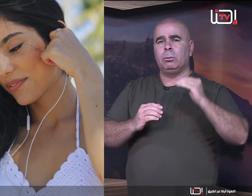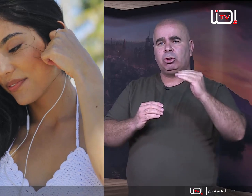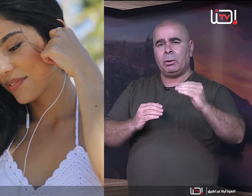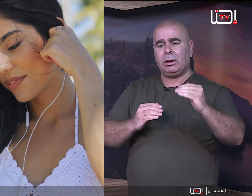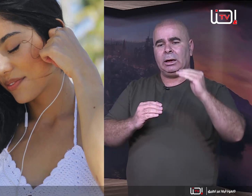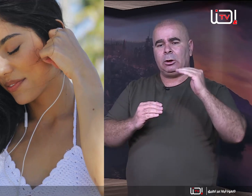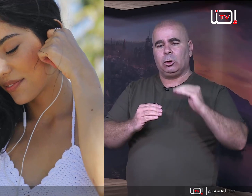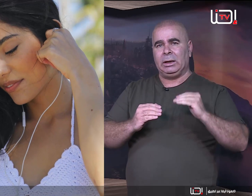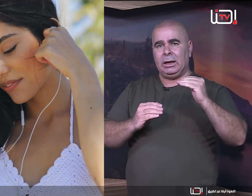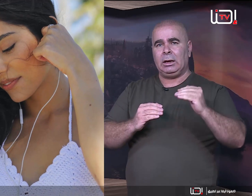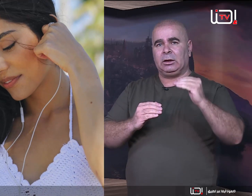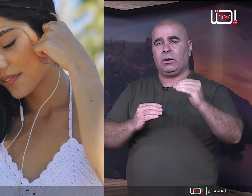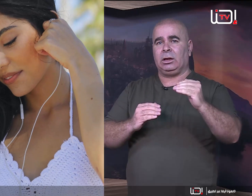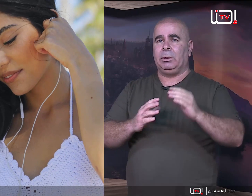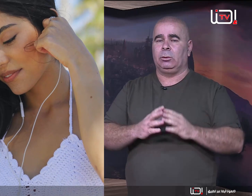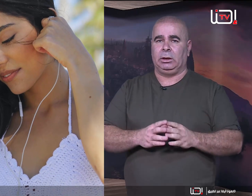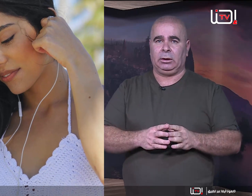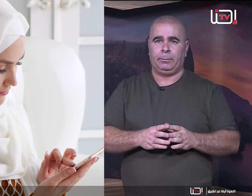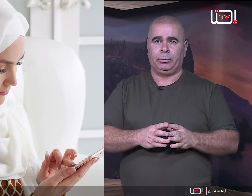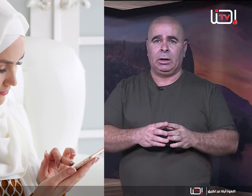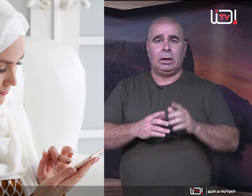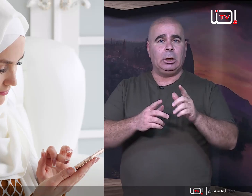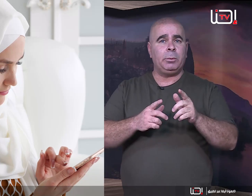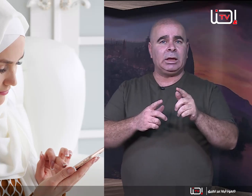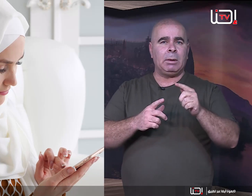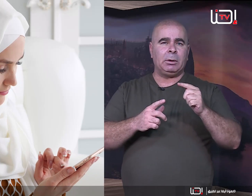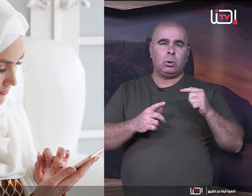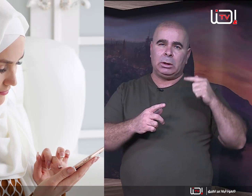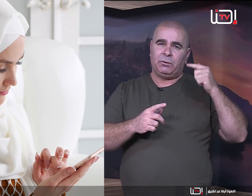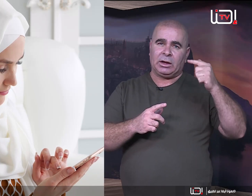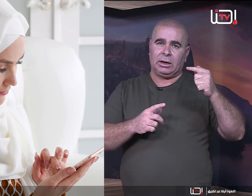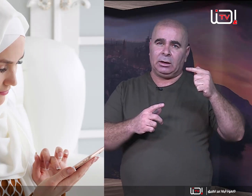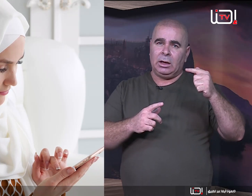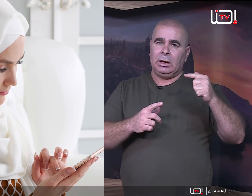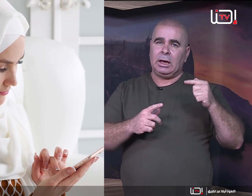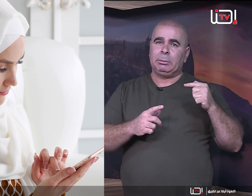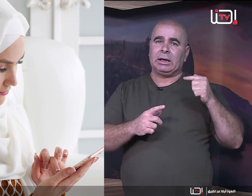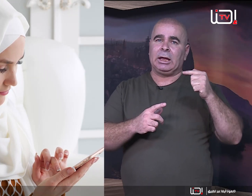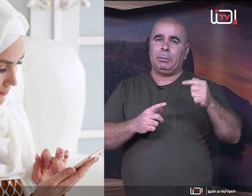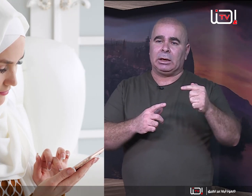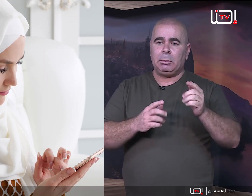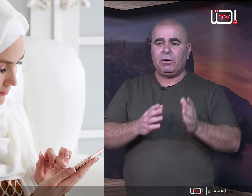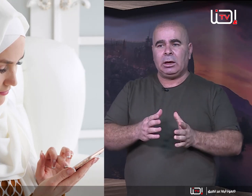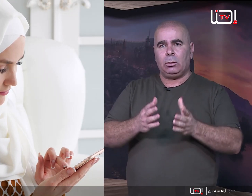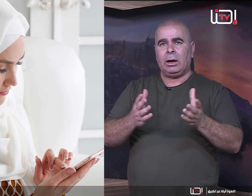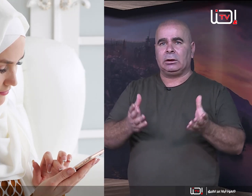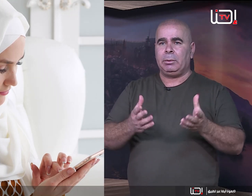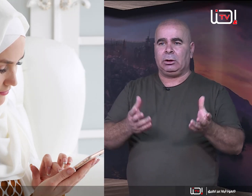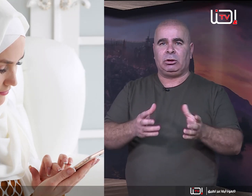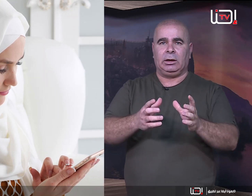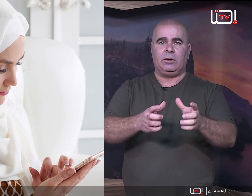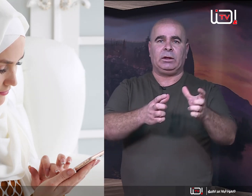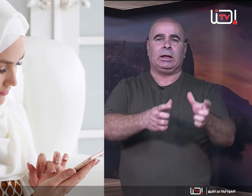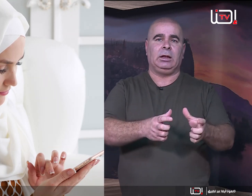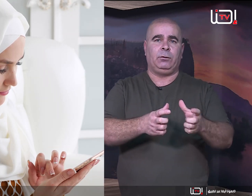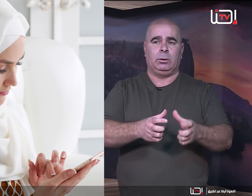منكم مجبر بالليل يتفقد بيته منيح لانه بنتك ما بتكون مفكره انها هي بتخدع بتفكر دي طبيي